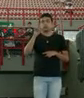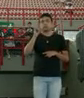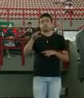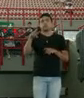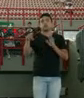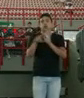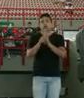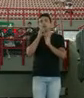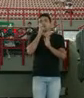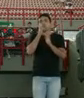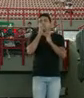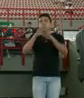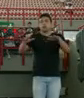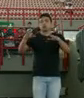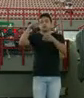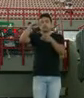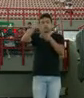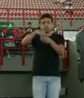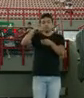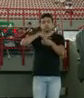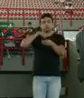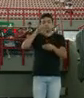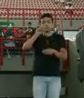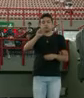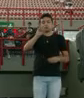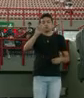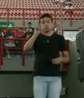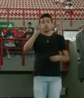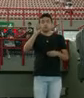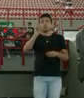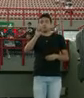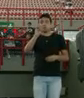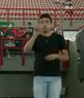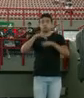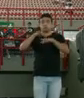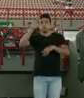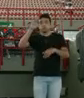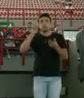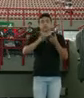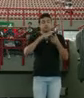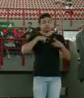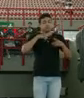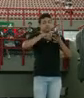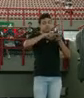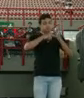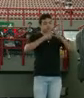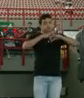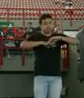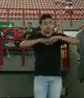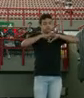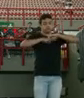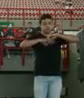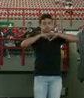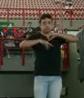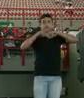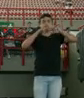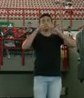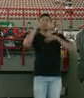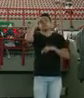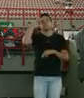peixe da água do mar, porque tem muito sódio. E quanto mais sódio, você também vai ter mais diurese. Aí a pessoa bebe muita água,